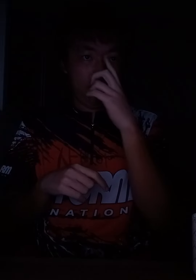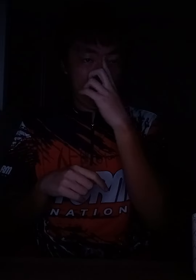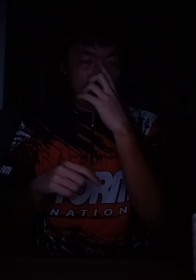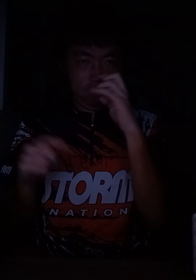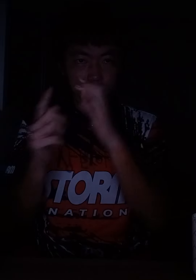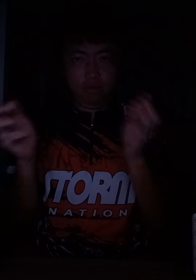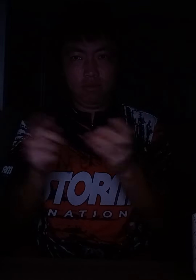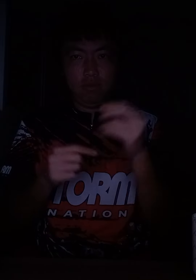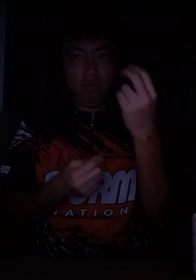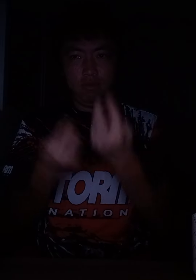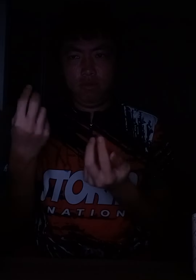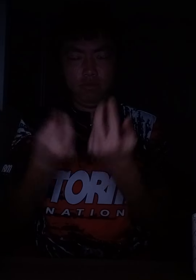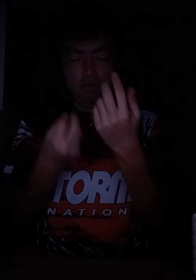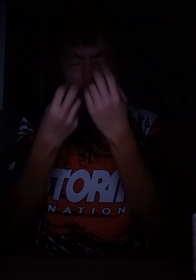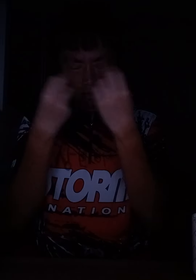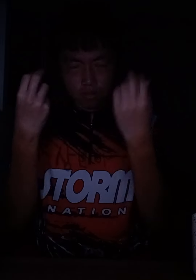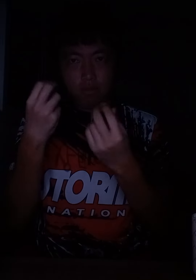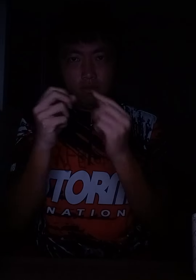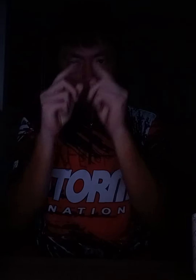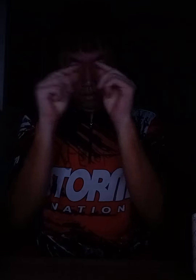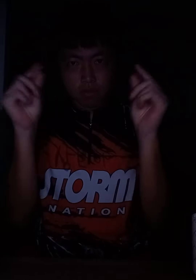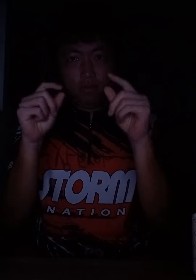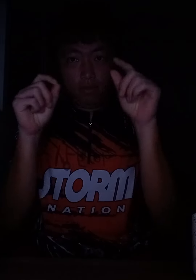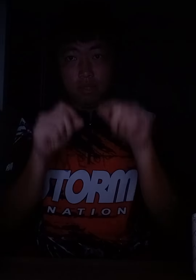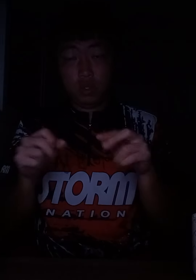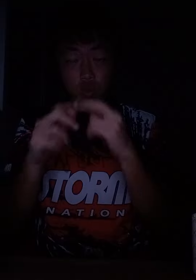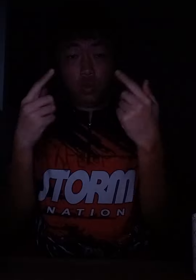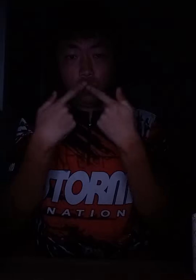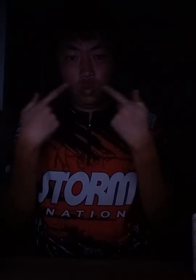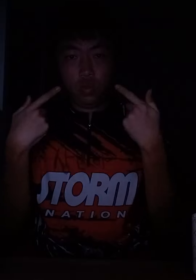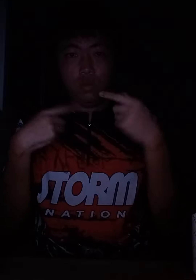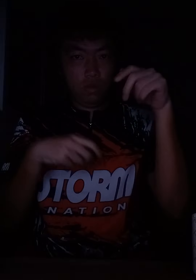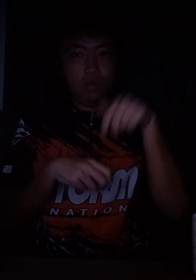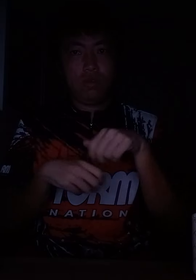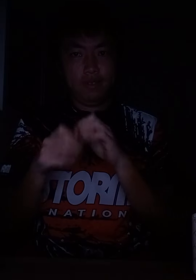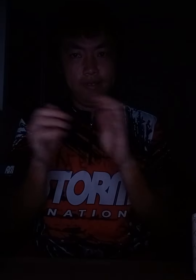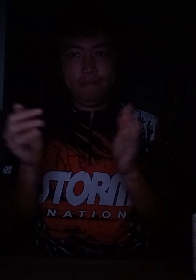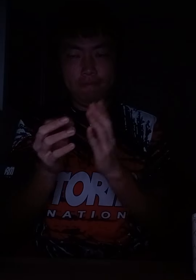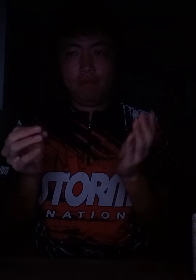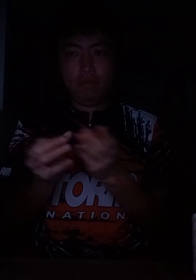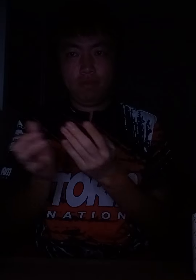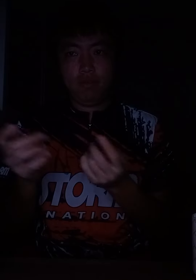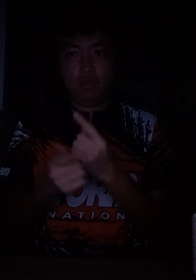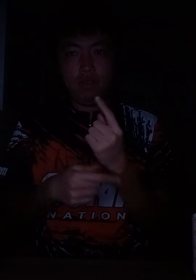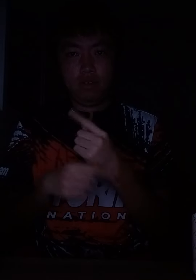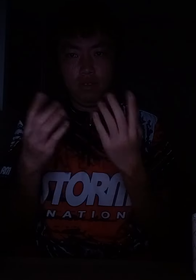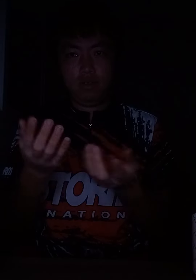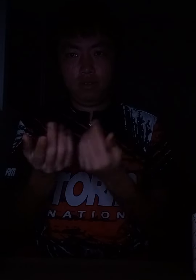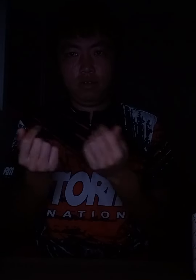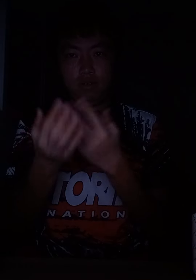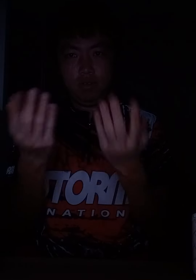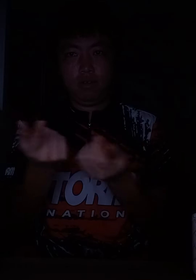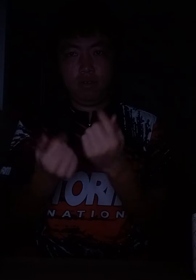아파트 단지에서는 정전이 발생했는데 고양이가 고압선을 건드린 것으로 보입니다. 김진 기자가 전해드립니다.